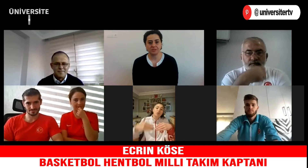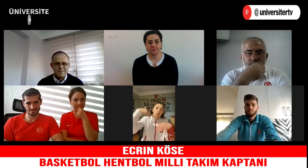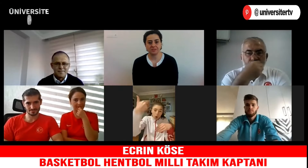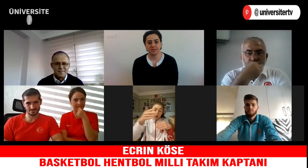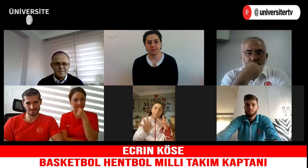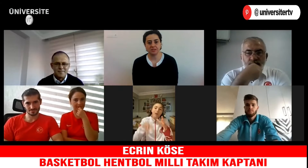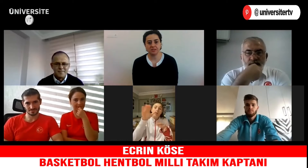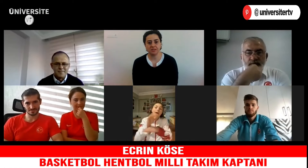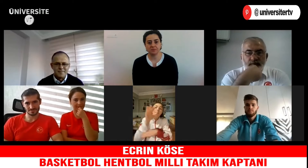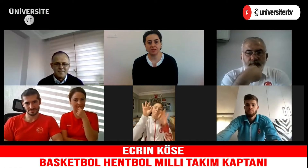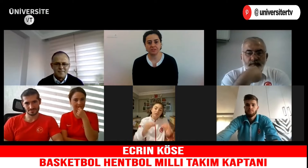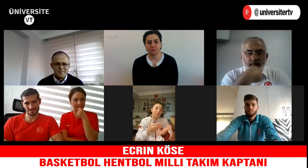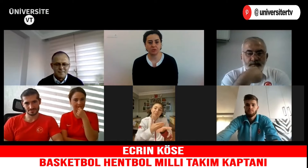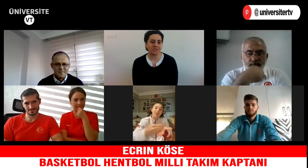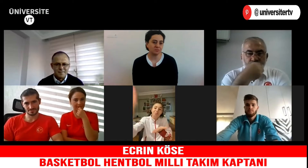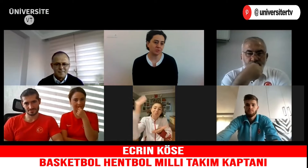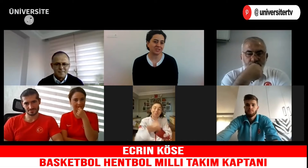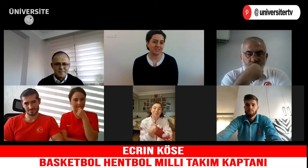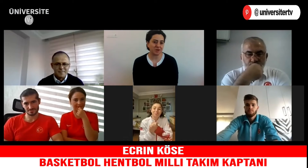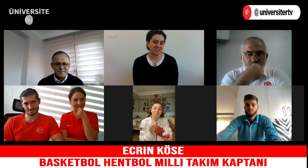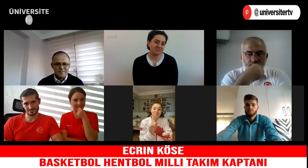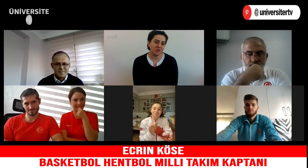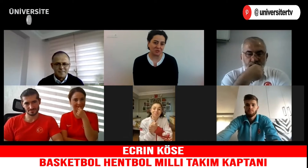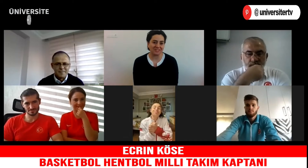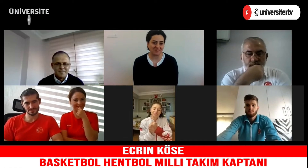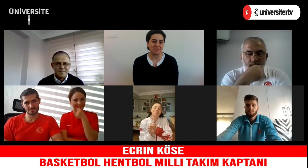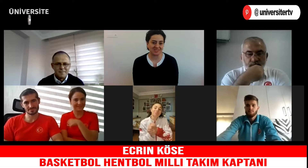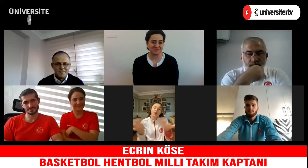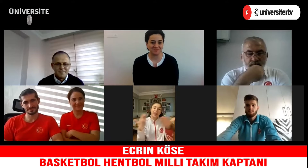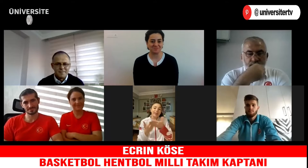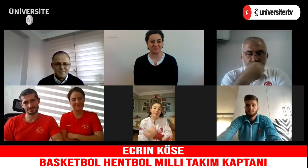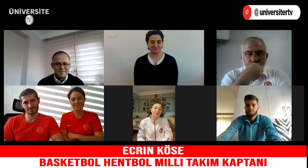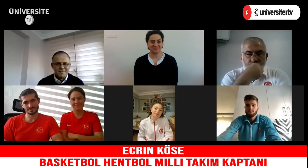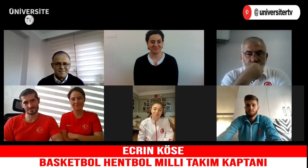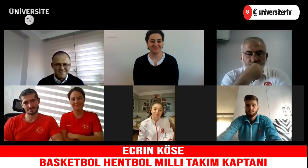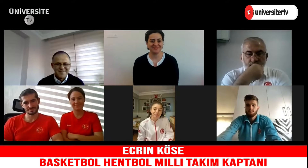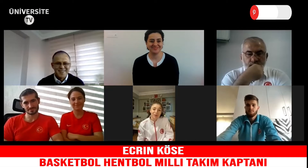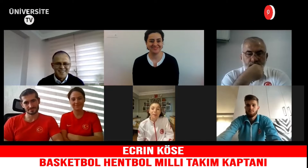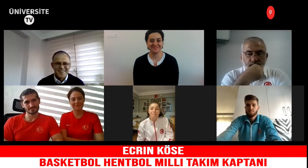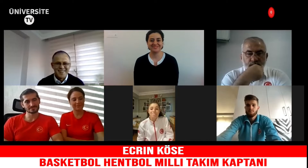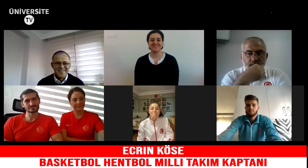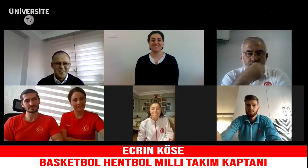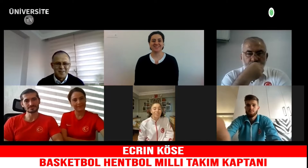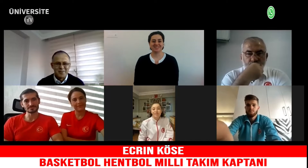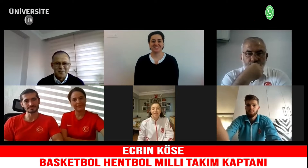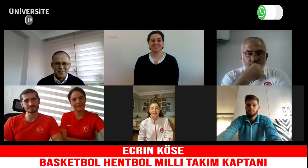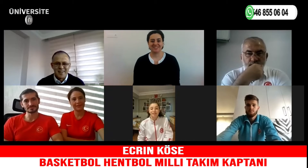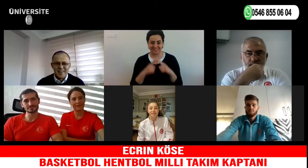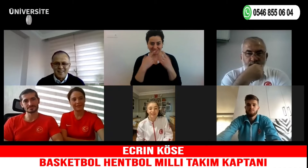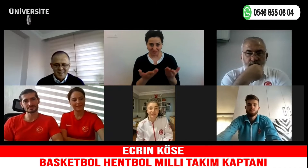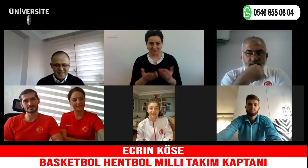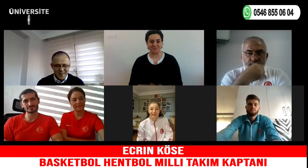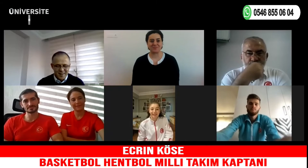Daha sonrasında basketbol hayatım bu şekilde başladı ve öyle devam ettim. Harika, teşekkür